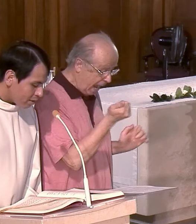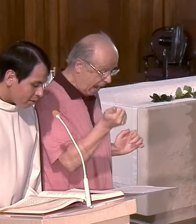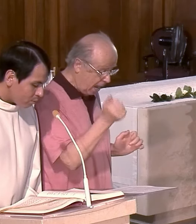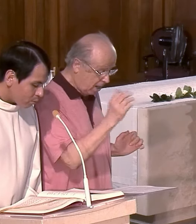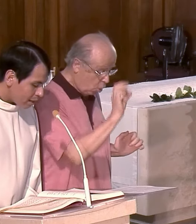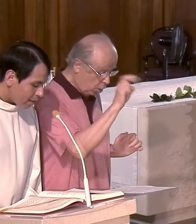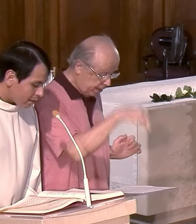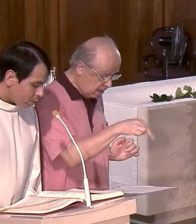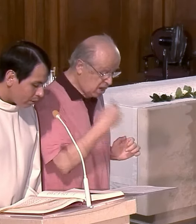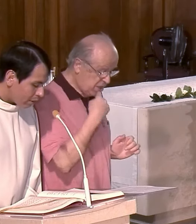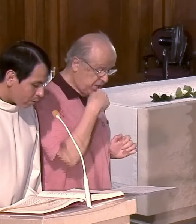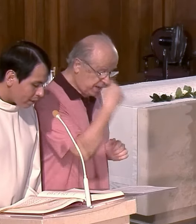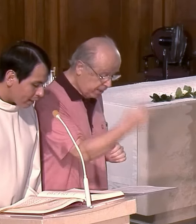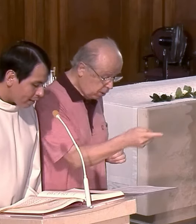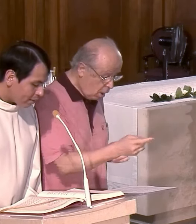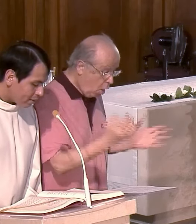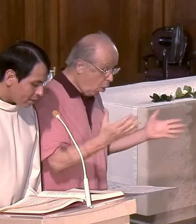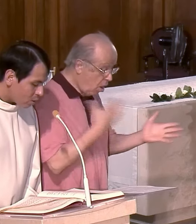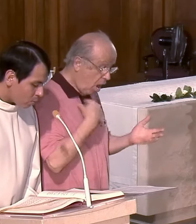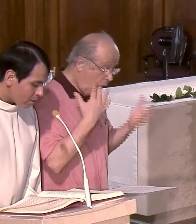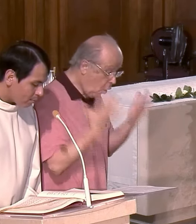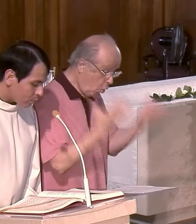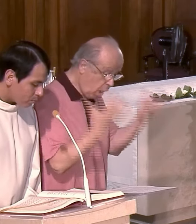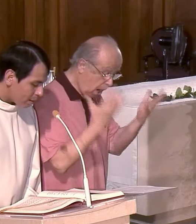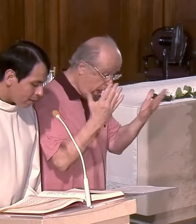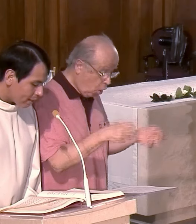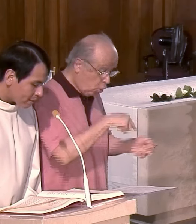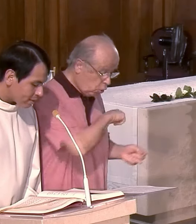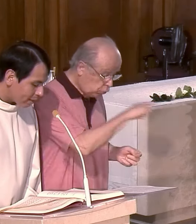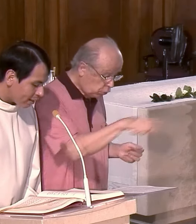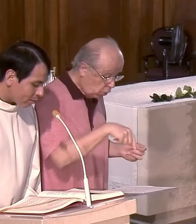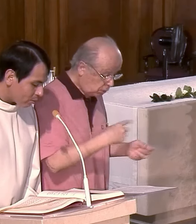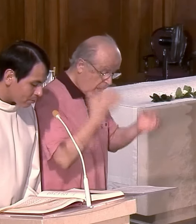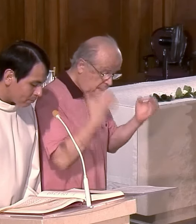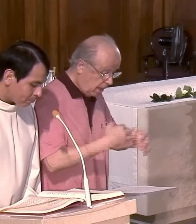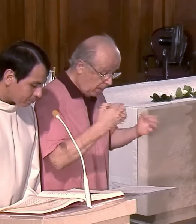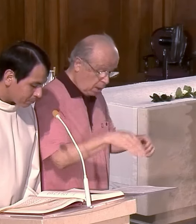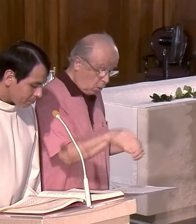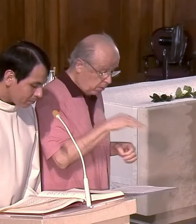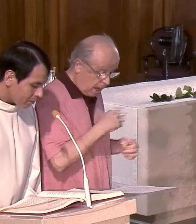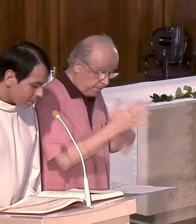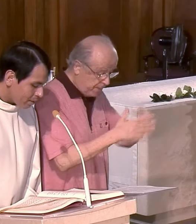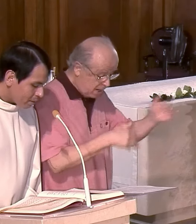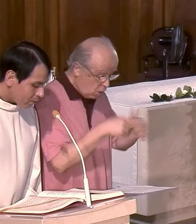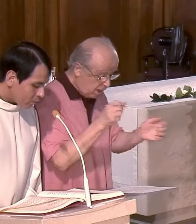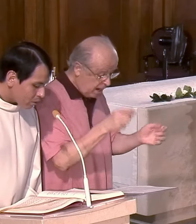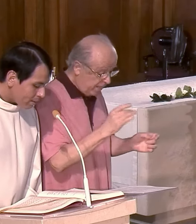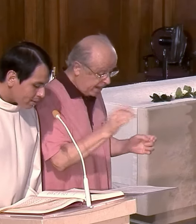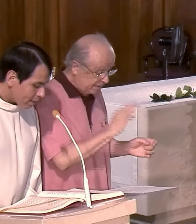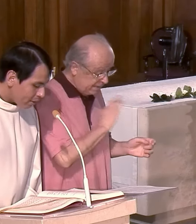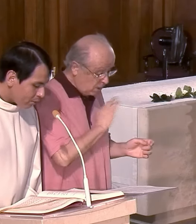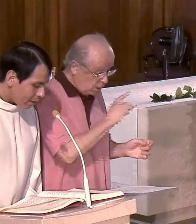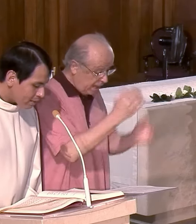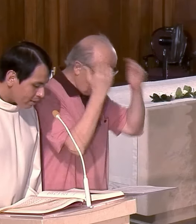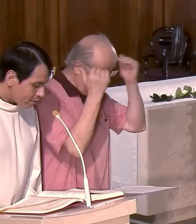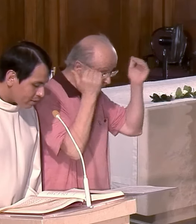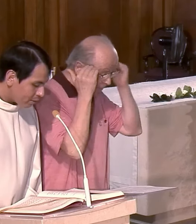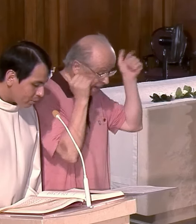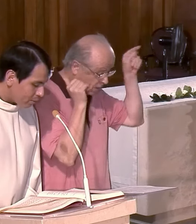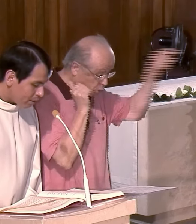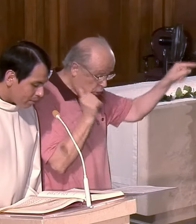nos sentábamos alrededor de la olla de carne y comíamos pan hasta hartarnos. Nos habéis sacado a